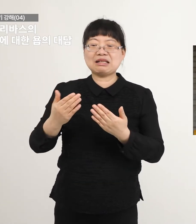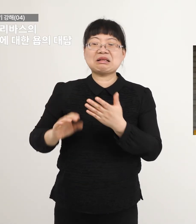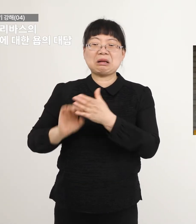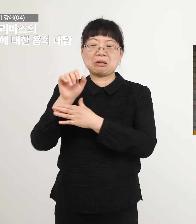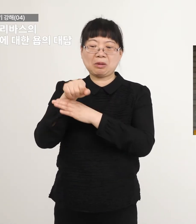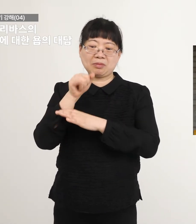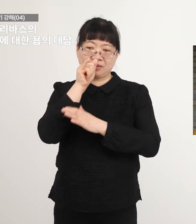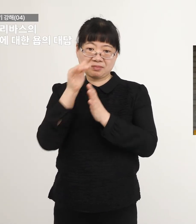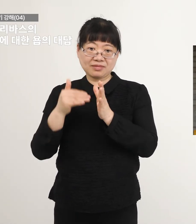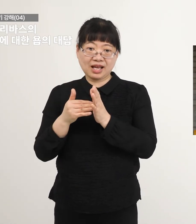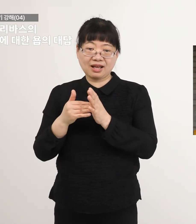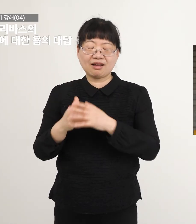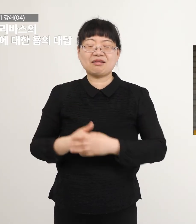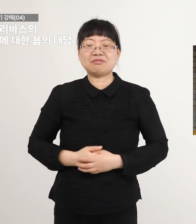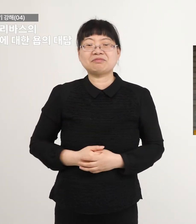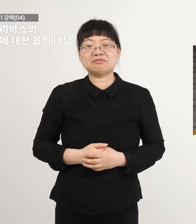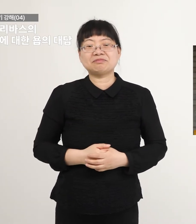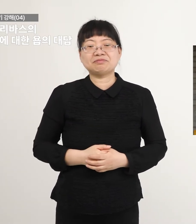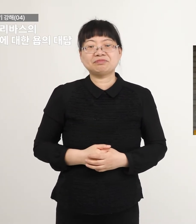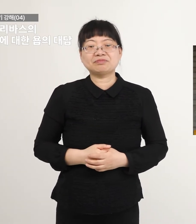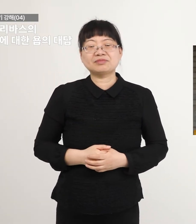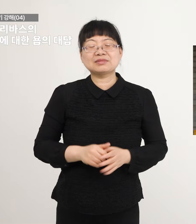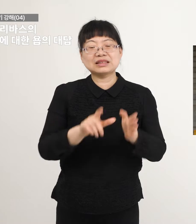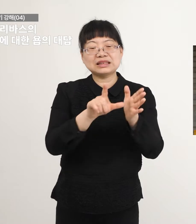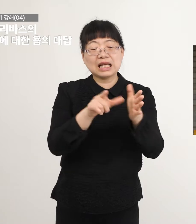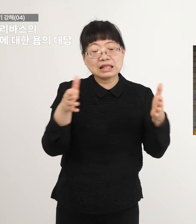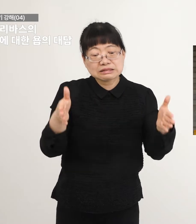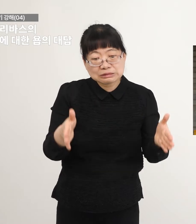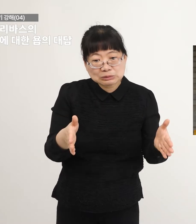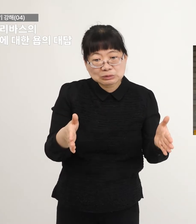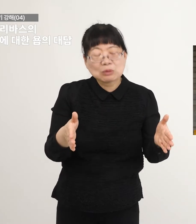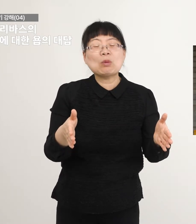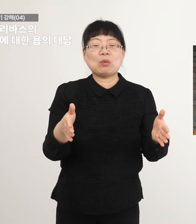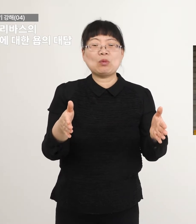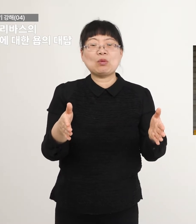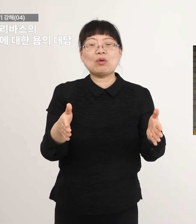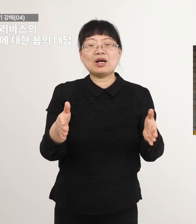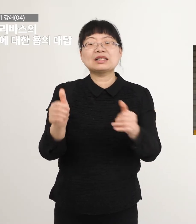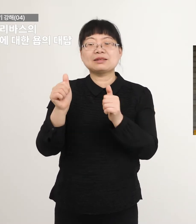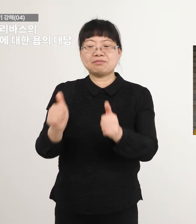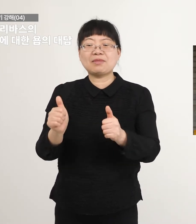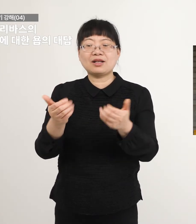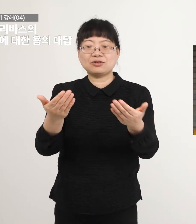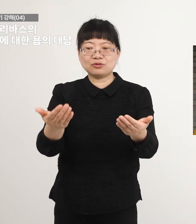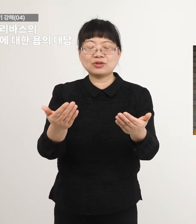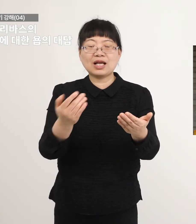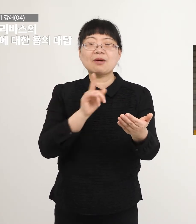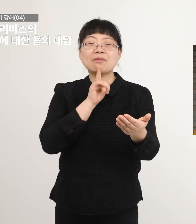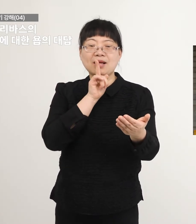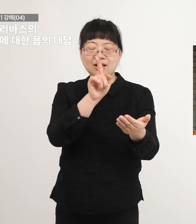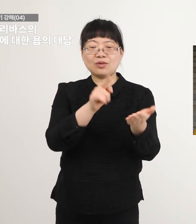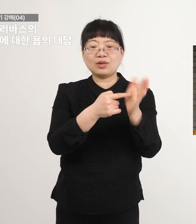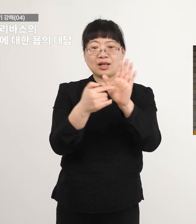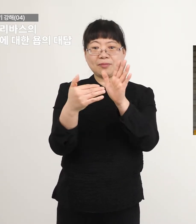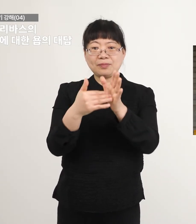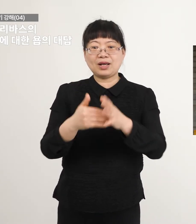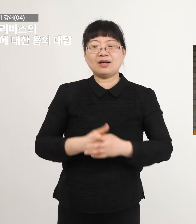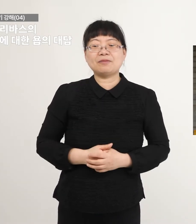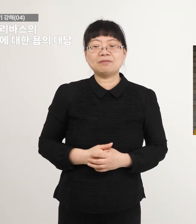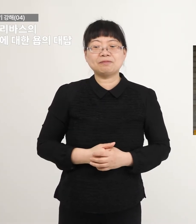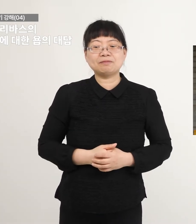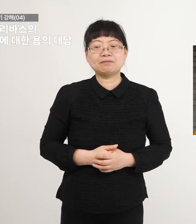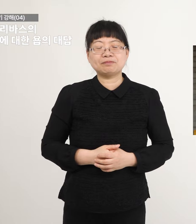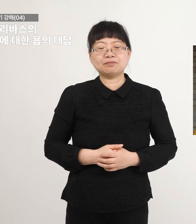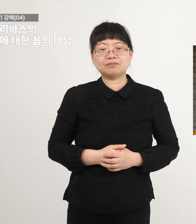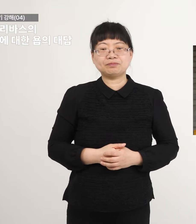되는 거지, 이 뜻입니다. 그걸 시차 심판론이라는 표현을 썼더군요. 자, 여기서